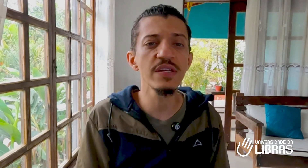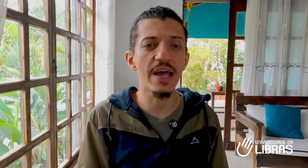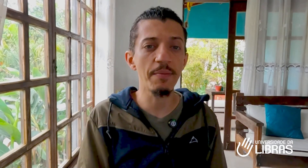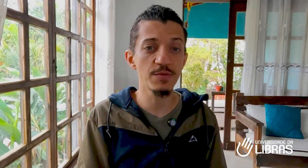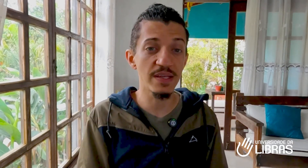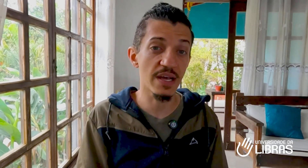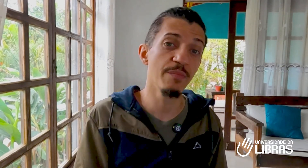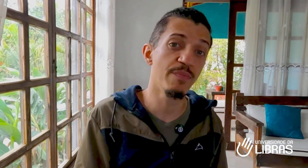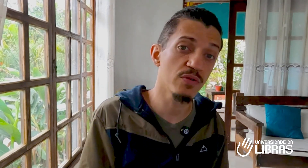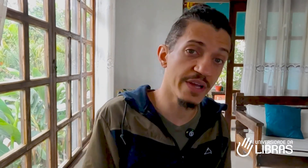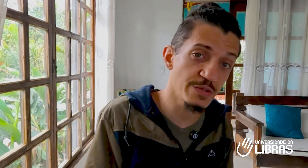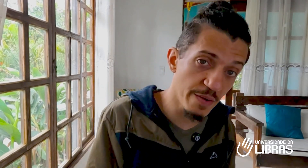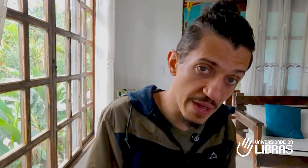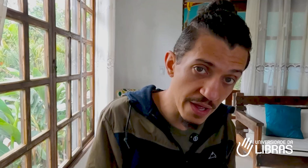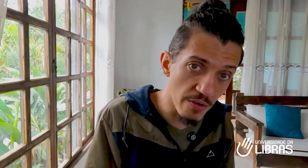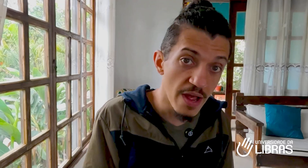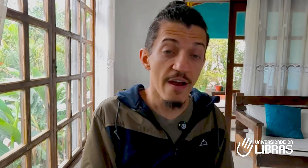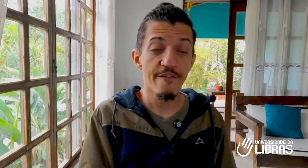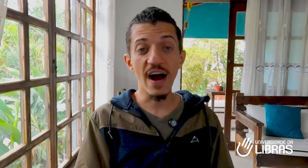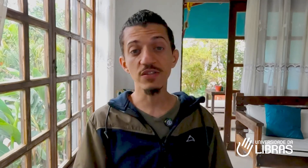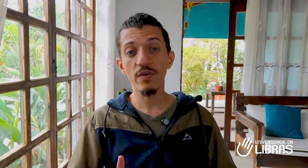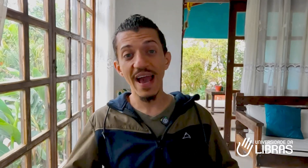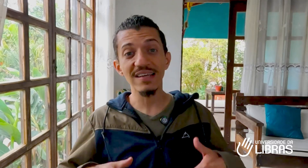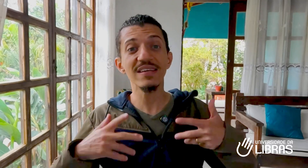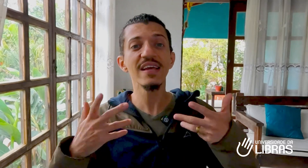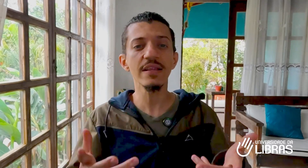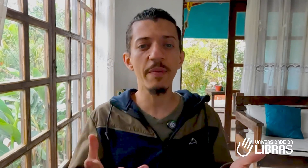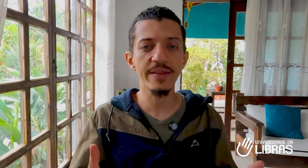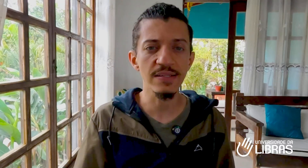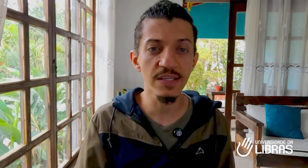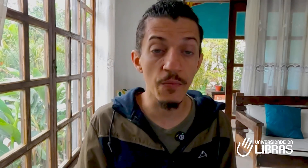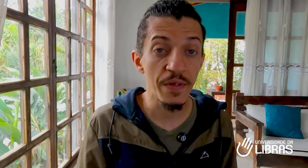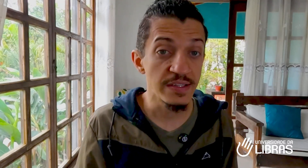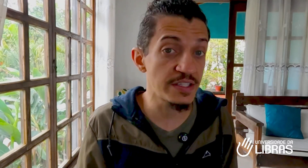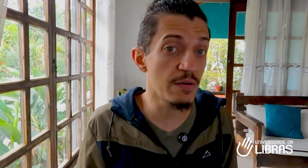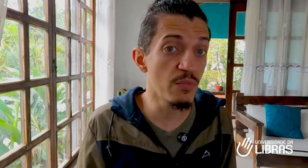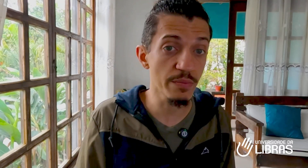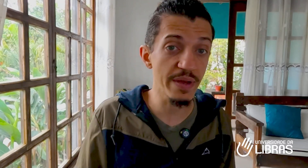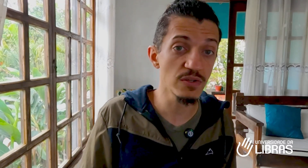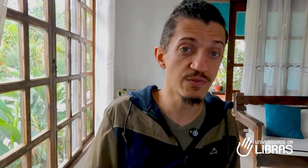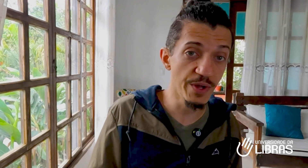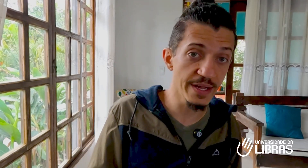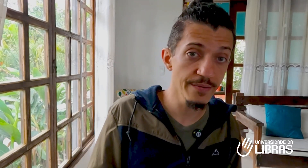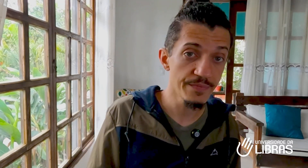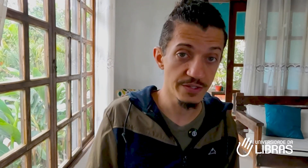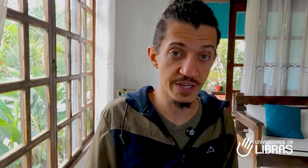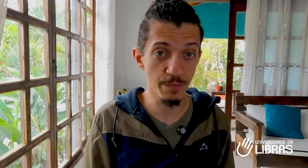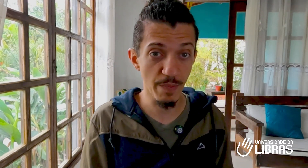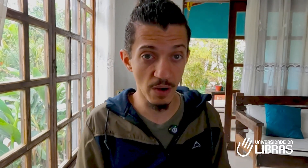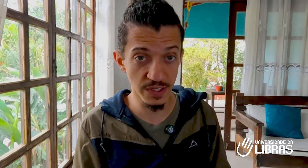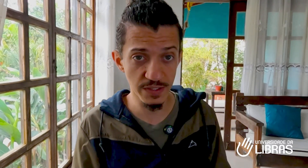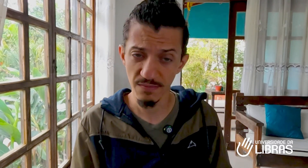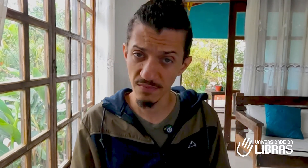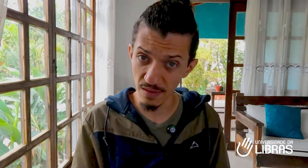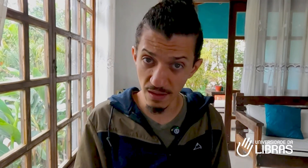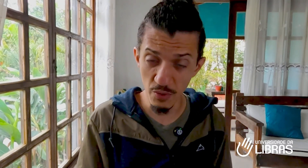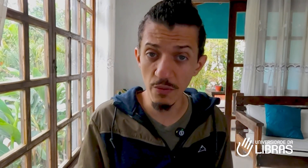intérpretes pensarem em português primeiro faz com que essa interpretação seja muito menos fluida, cheia de pausas, muito